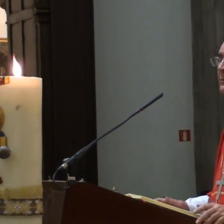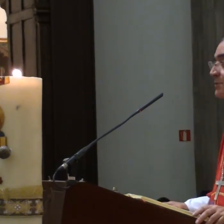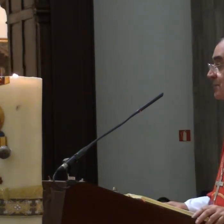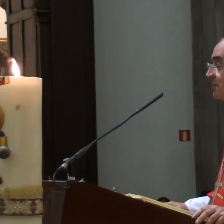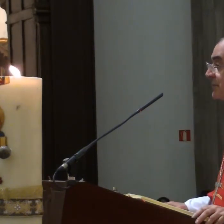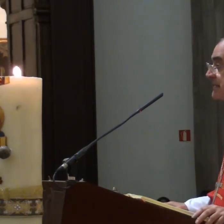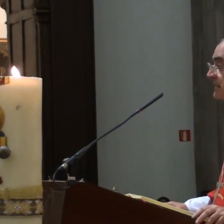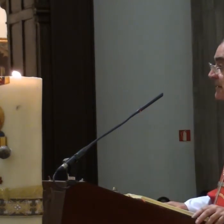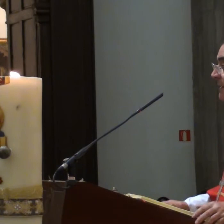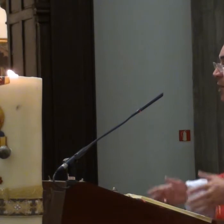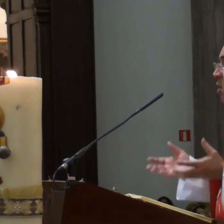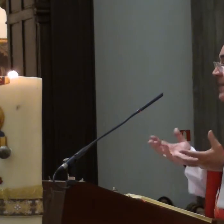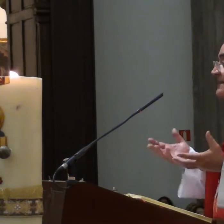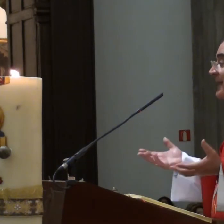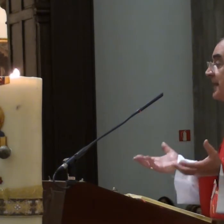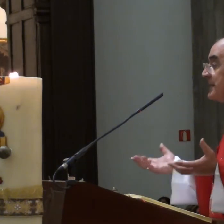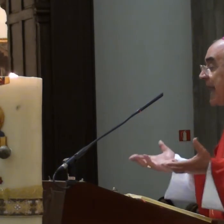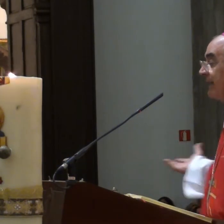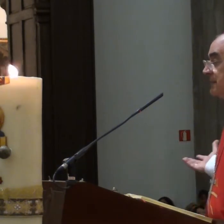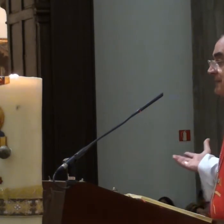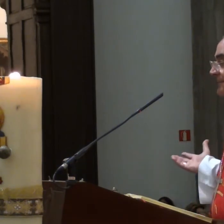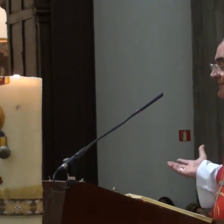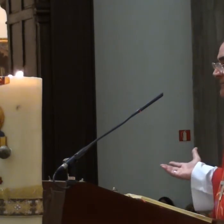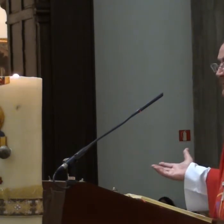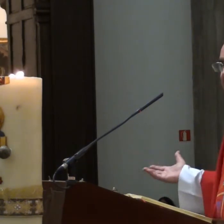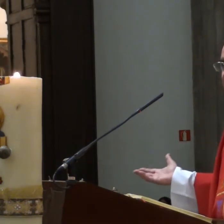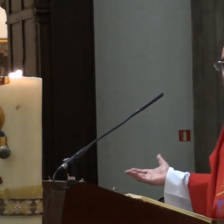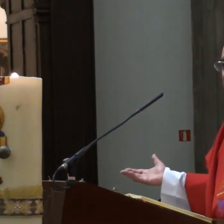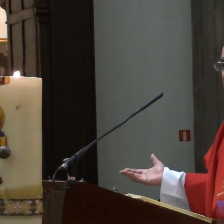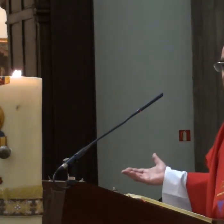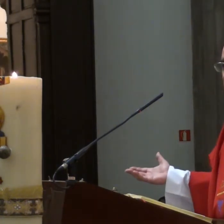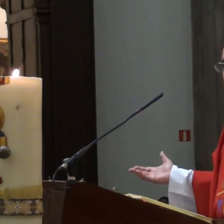que construimos los hombres no está terminado